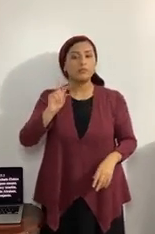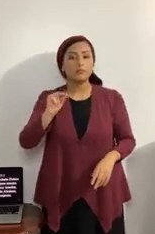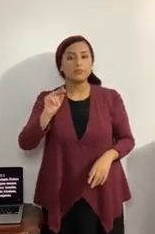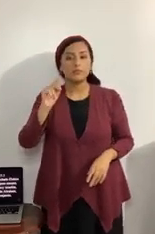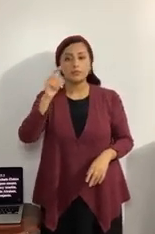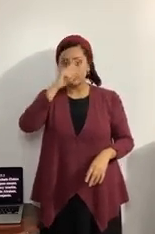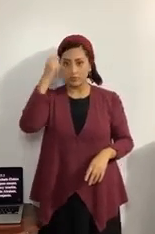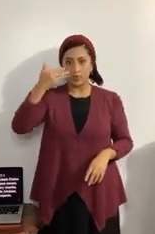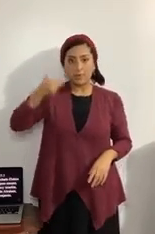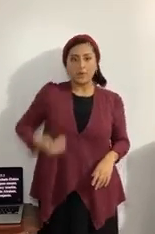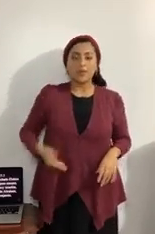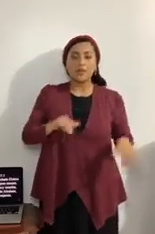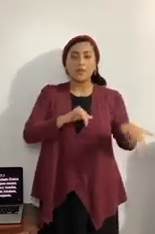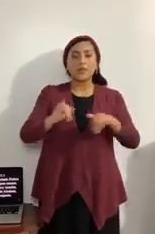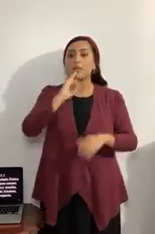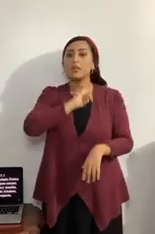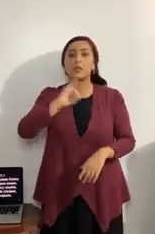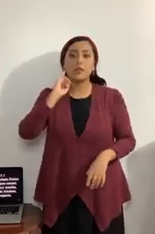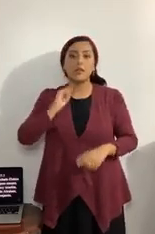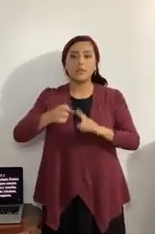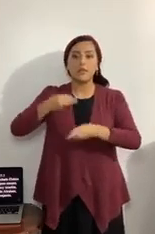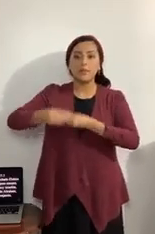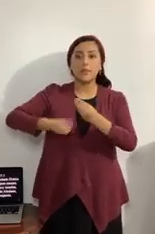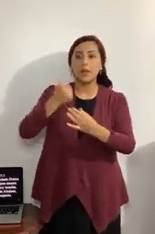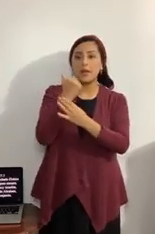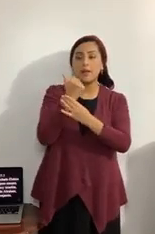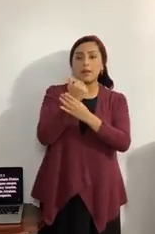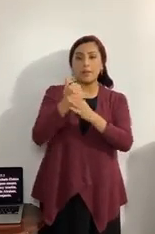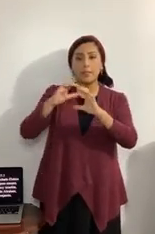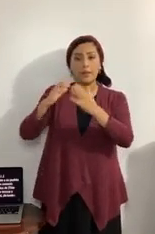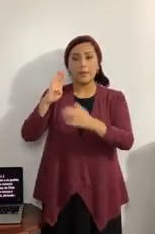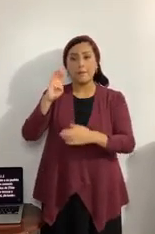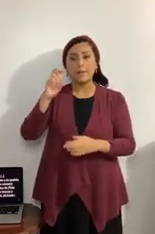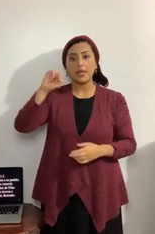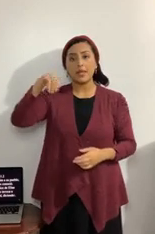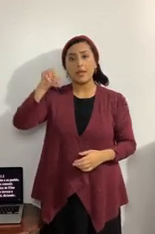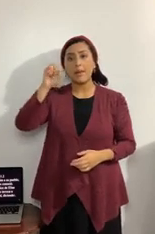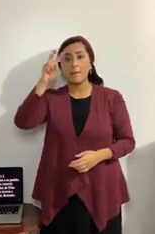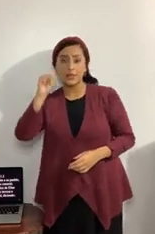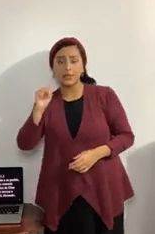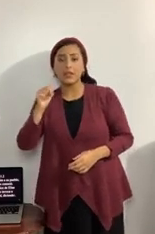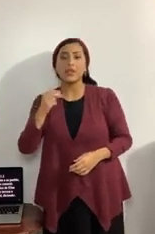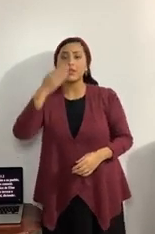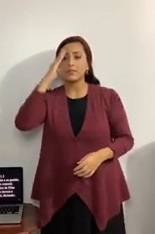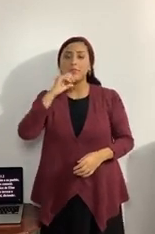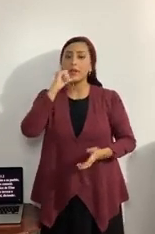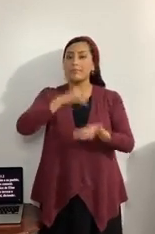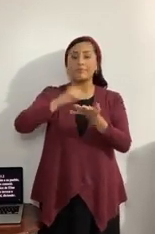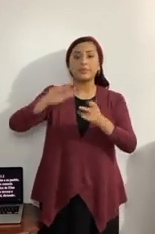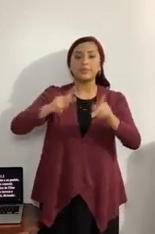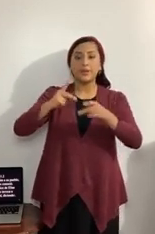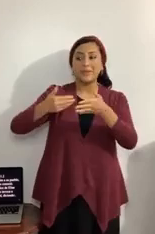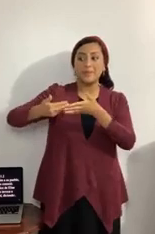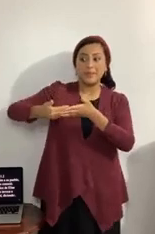también soy israelita, de la descendencia de Abraham, de la tribu de Benjamín. No ha desechado Elohim a su pueblo, al cual desde antes